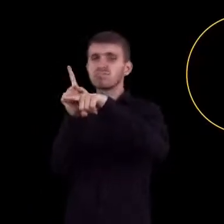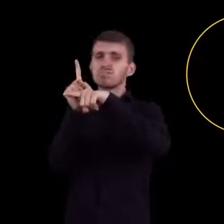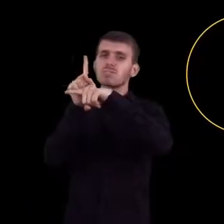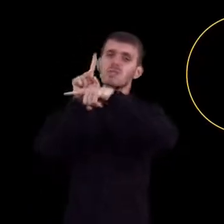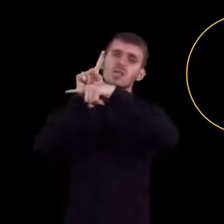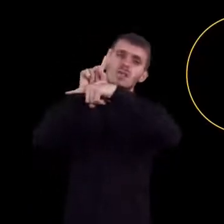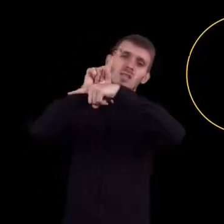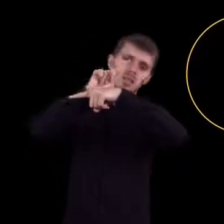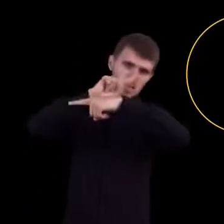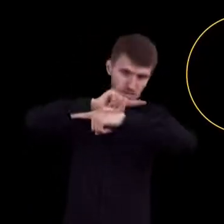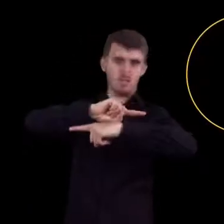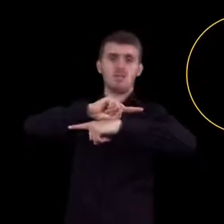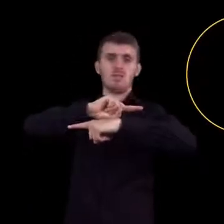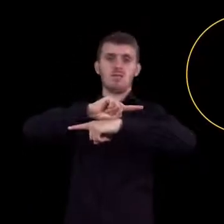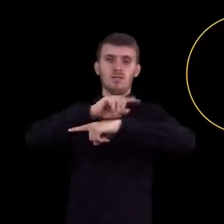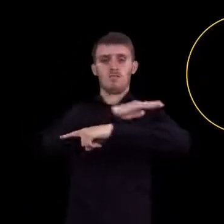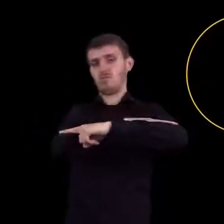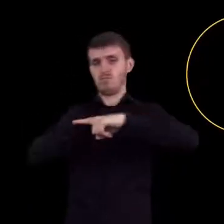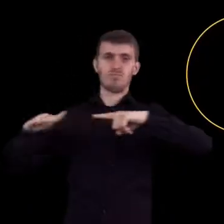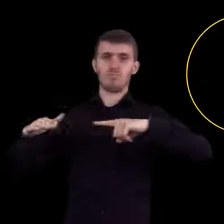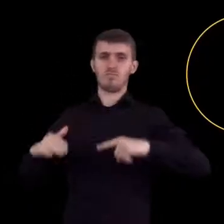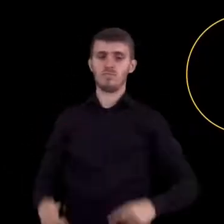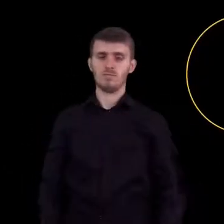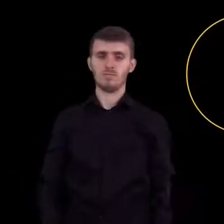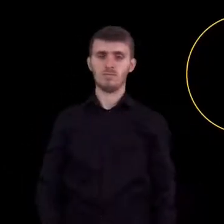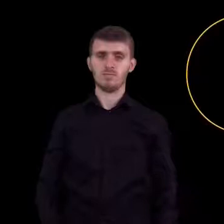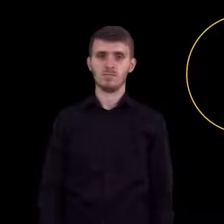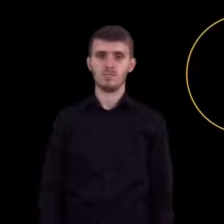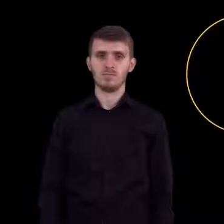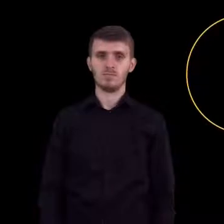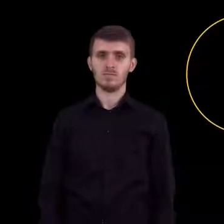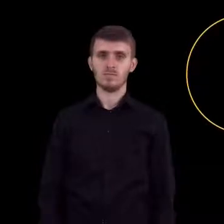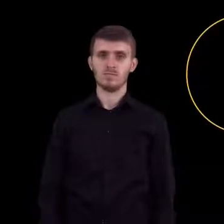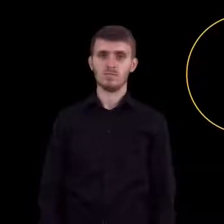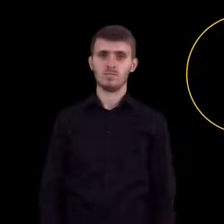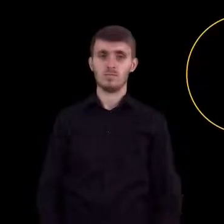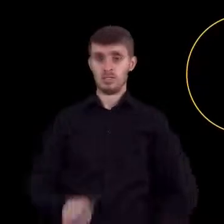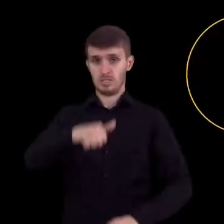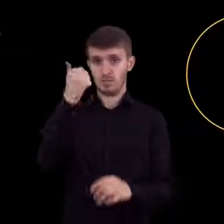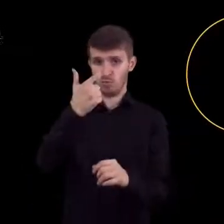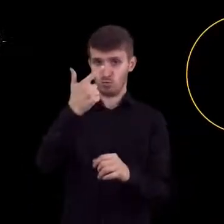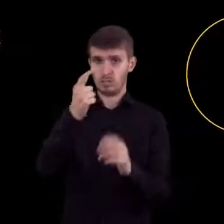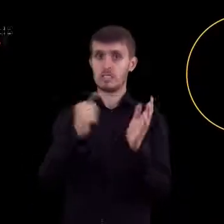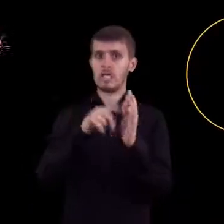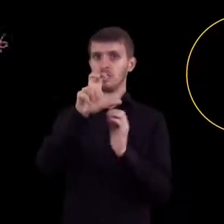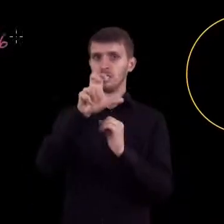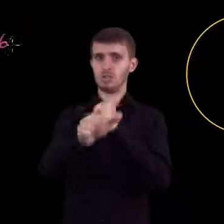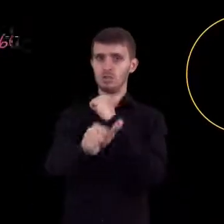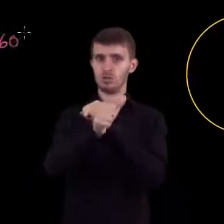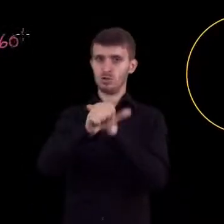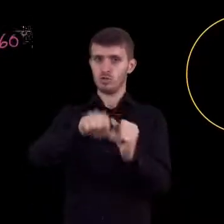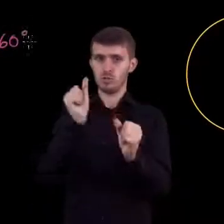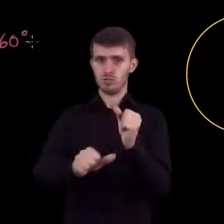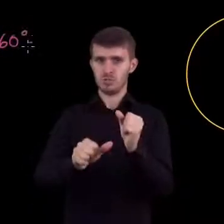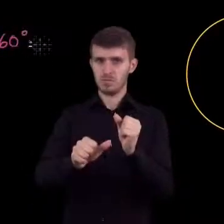Taką drogę przebyło nasze ramię, kąt się otworzył. 1/2 okręgu to inaczej 1/2 razy